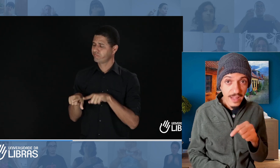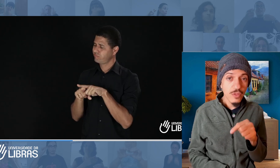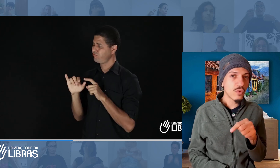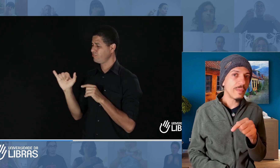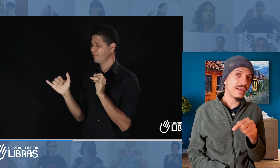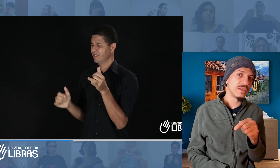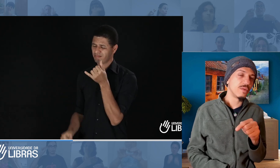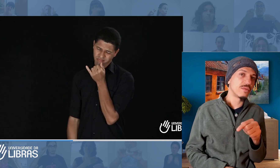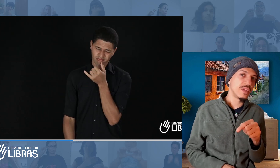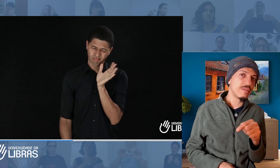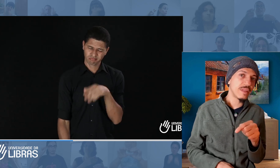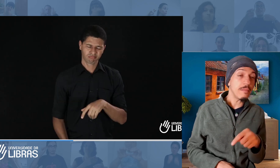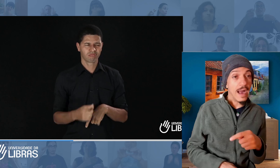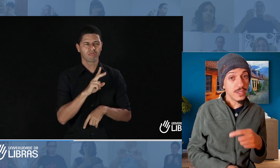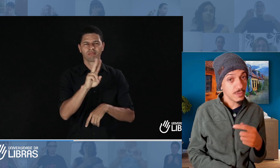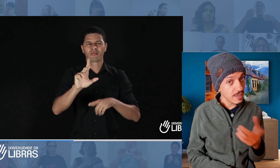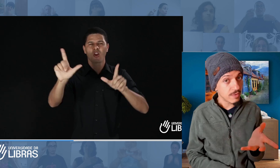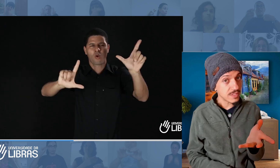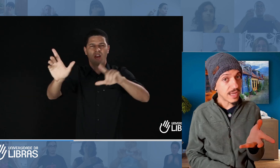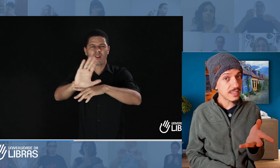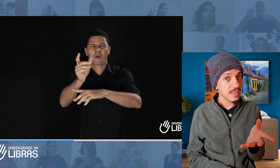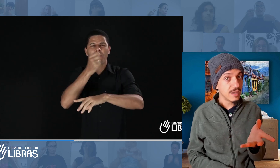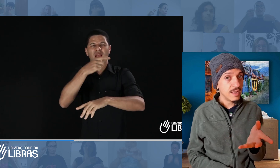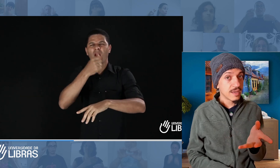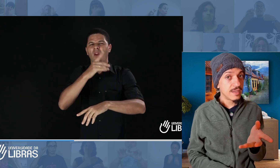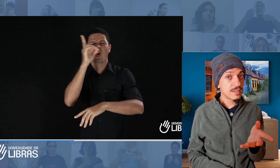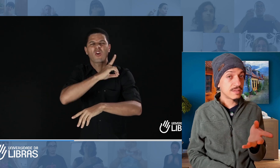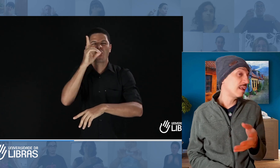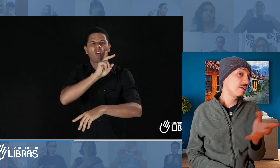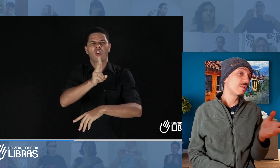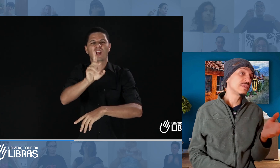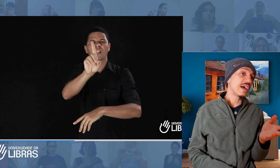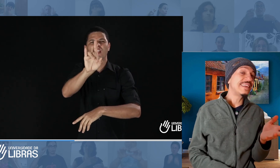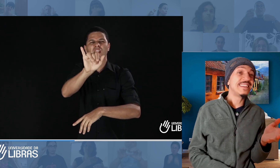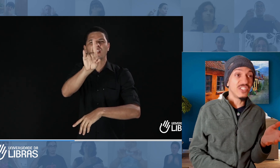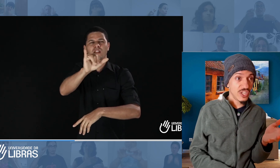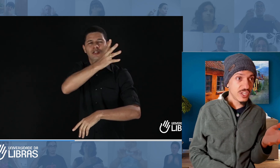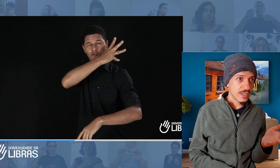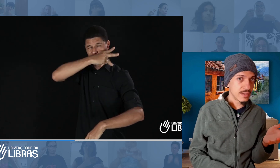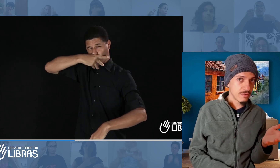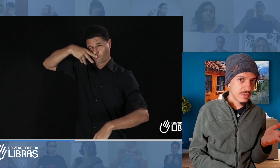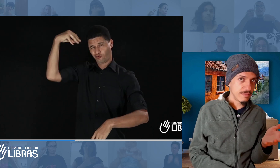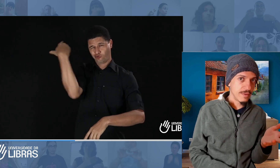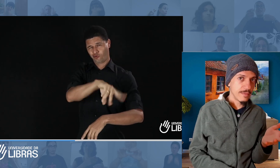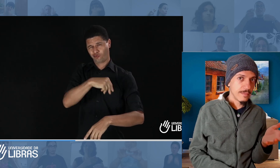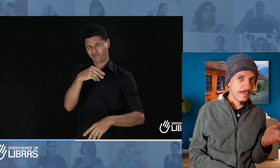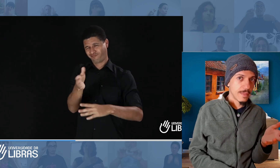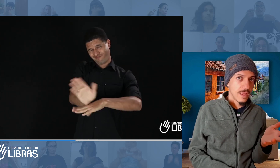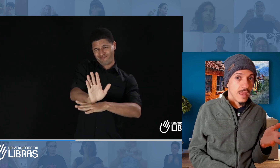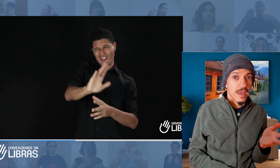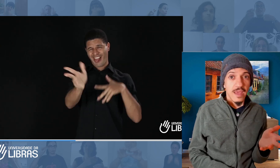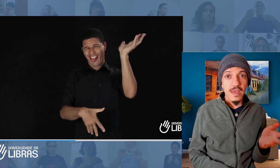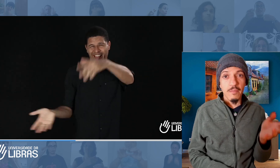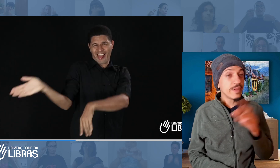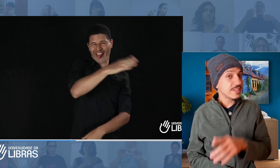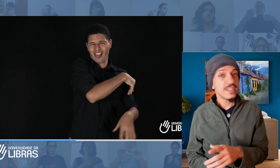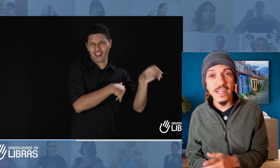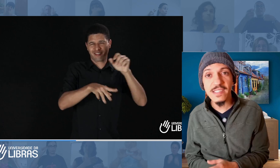do Brasil, inclusive, tem mais de uma língua de sinais. Que tem língua de sinais indígenas, inclusive. E muita gente nem sabe